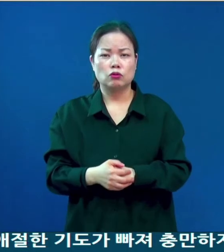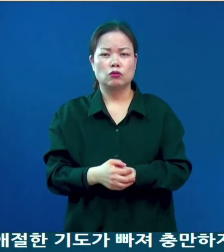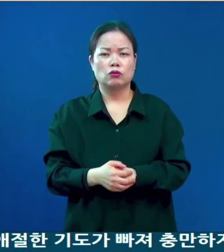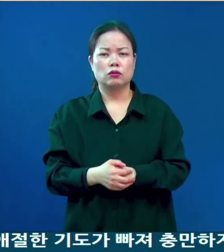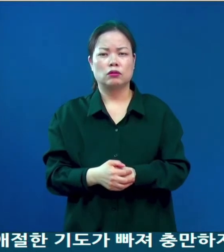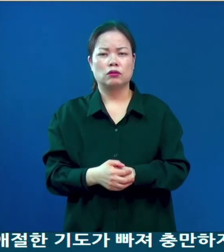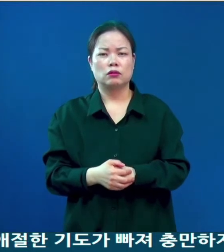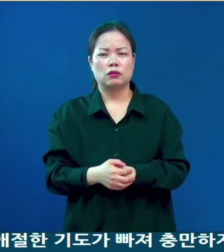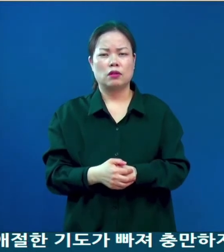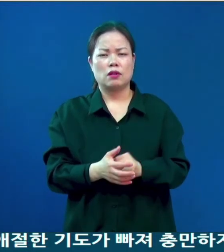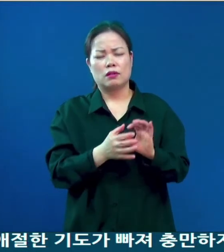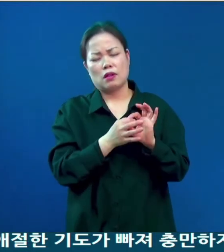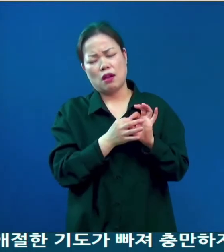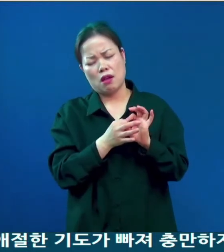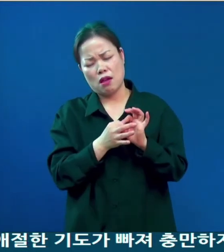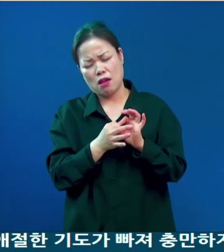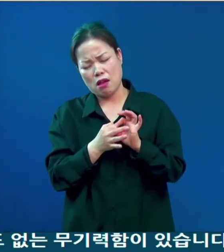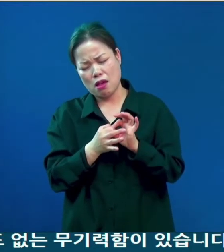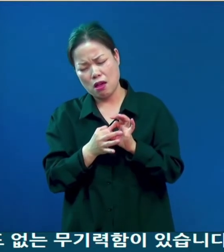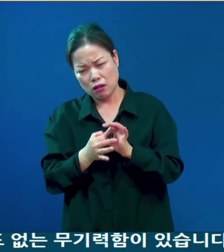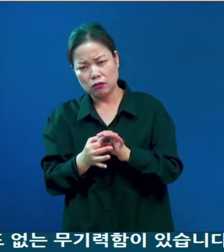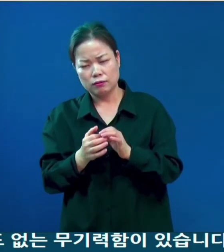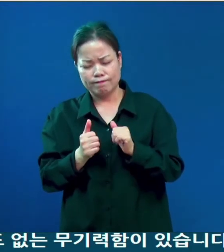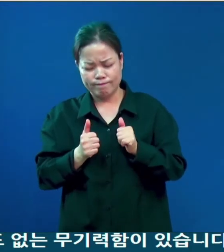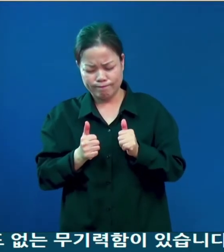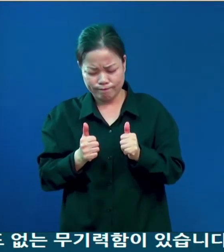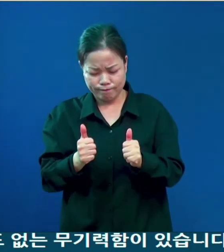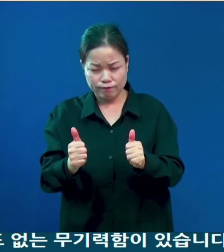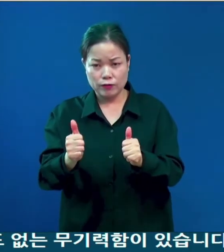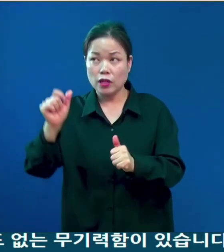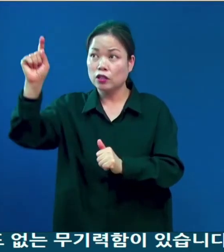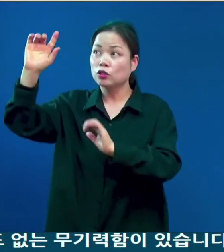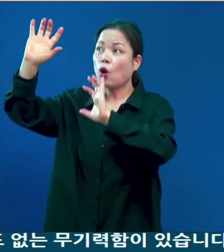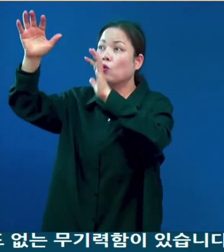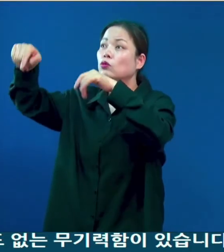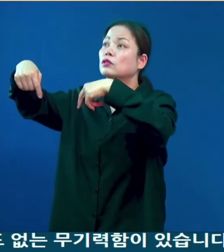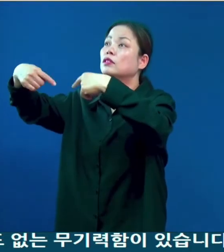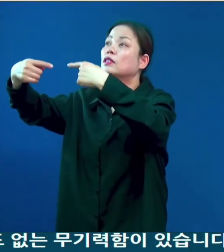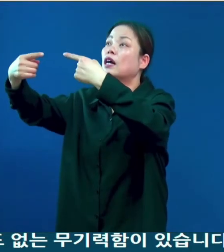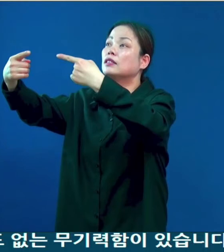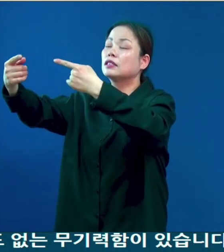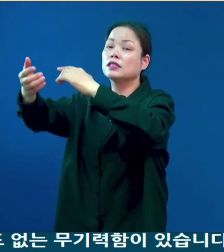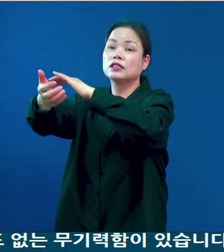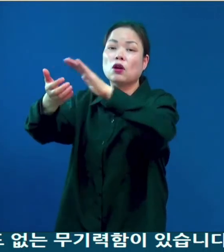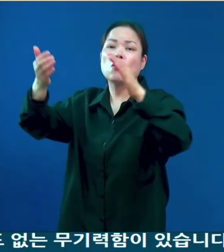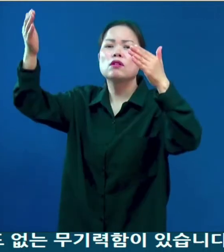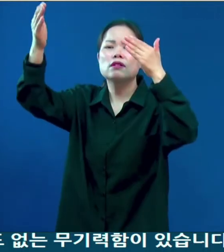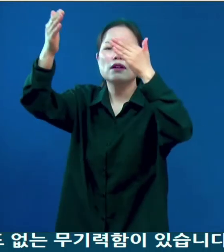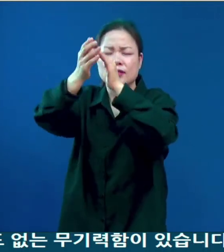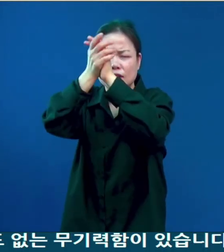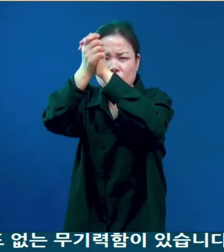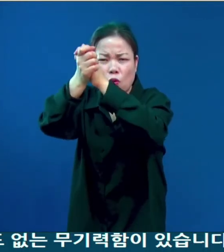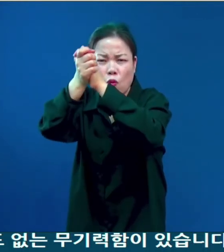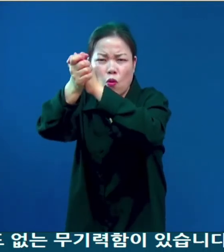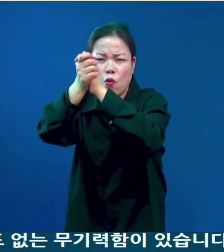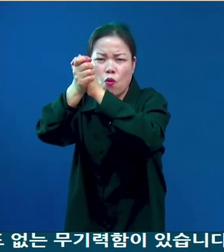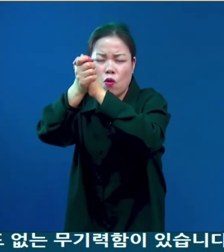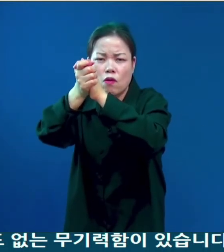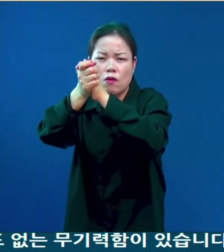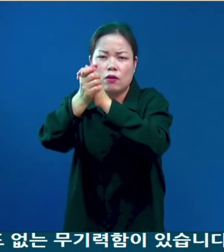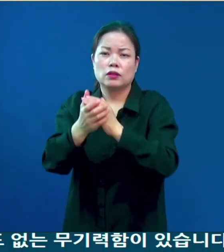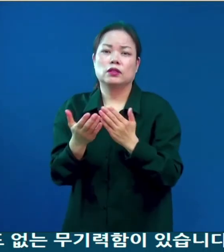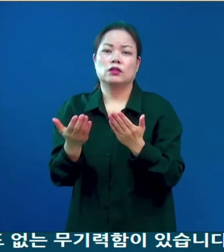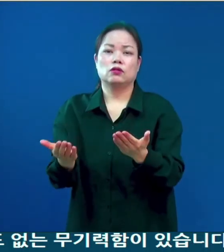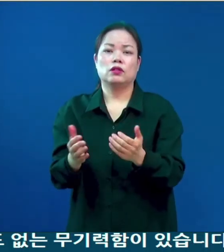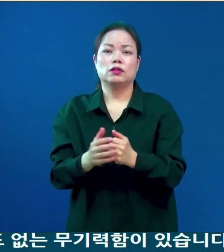우리가 지속적으로 끊임없이 천국가는 그날까지 당면하게 될 여러 고난들과 십자가 앞에 그것을